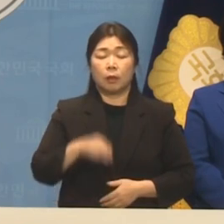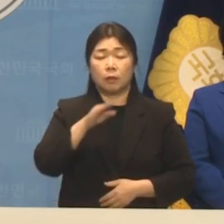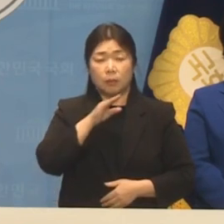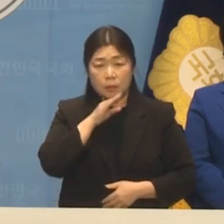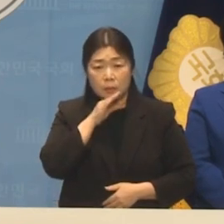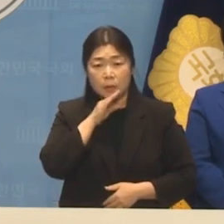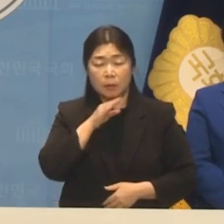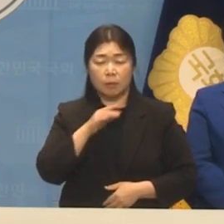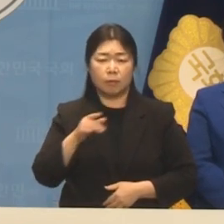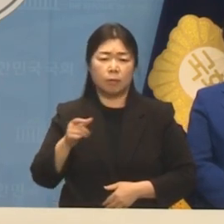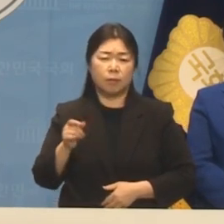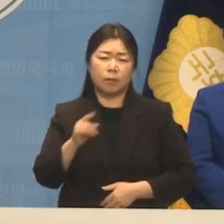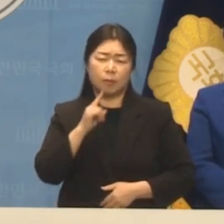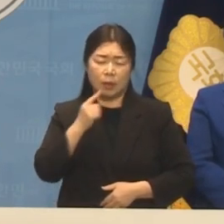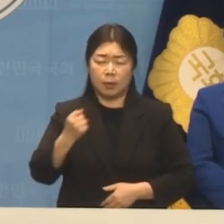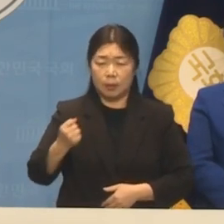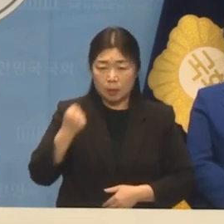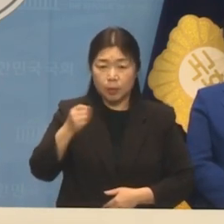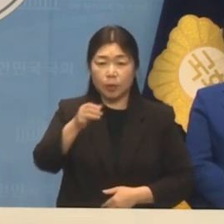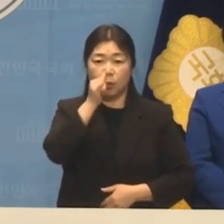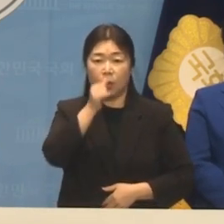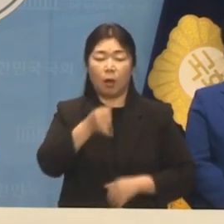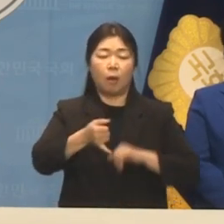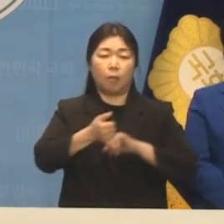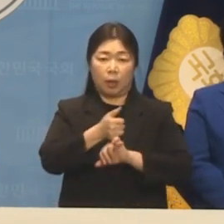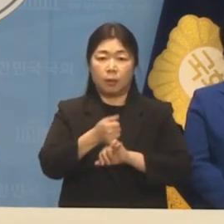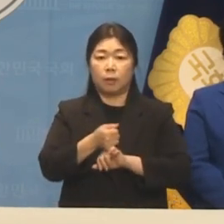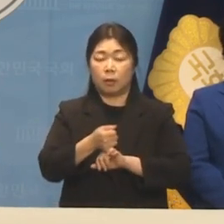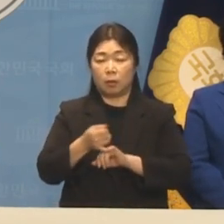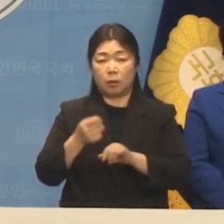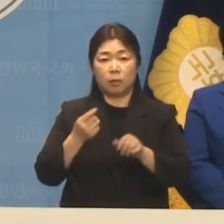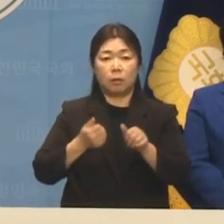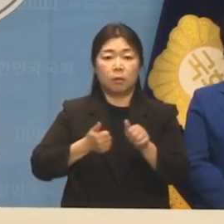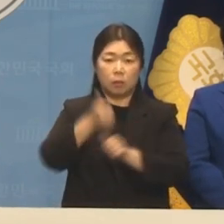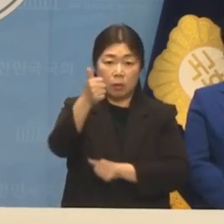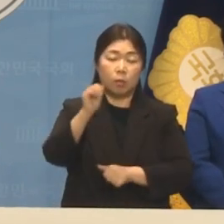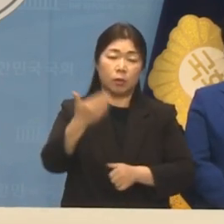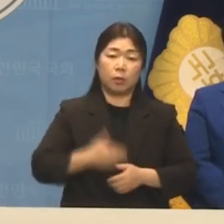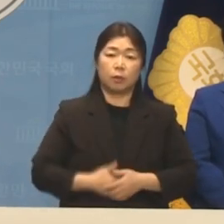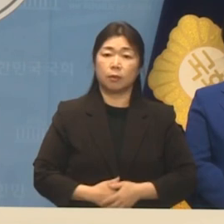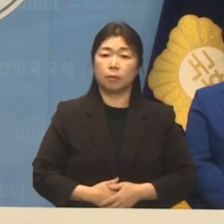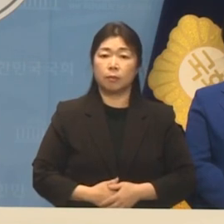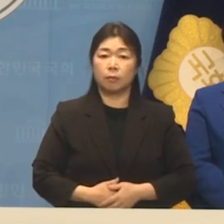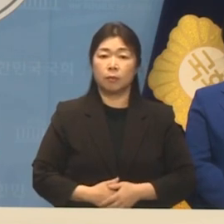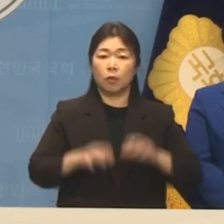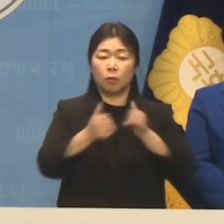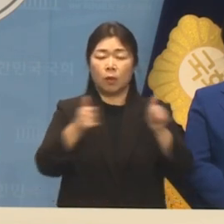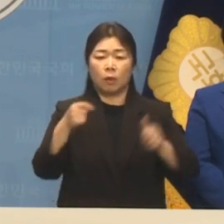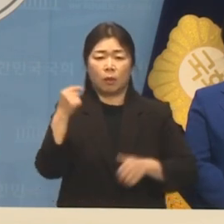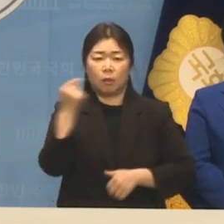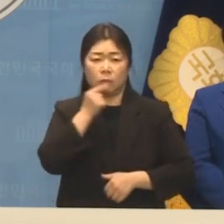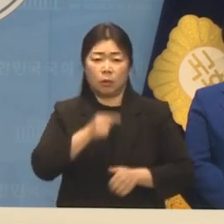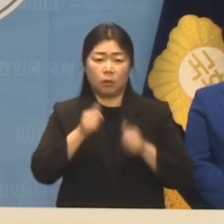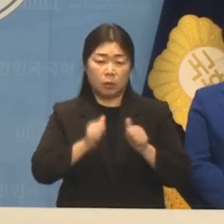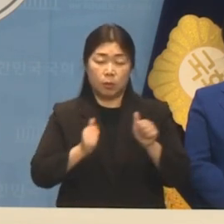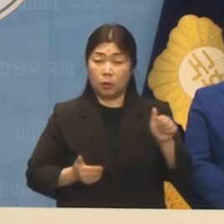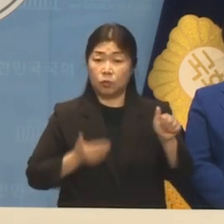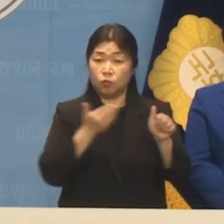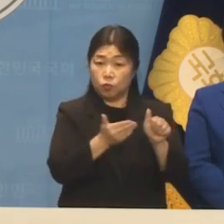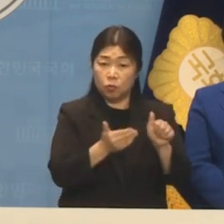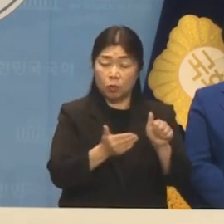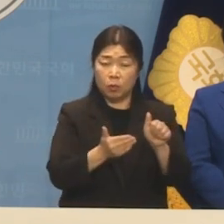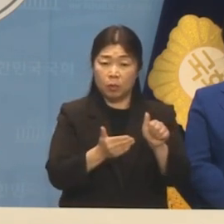진실은 강력하고 반드시 승리한다. 엄중한 국민의 심판과 저항이